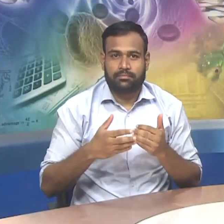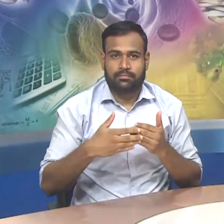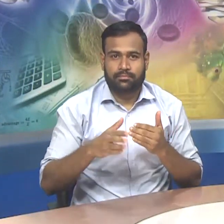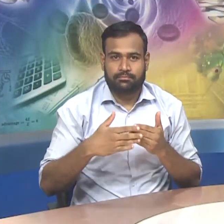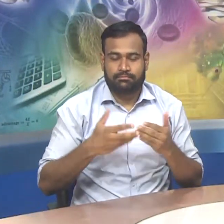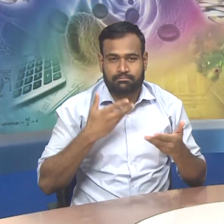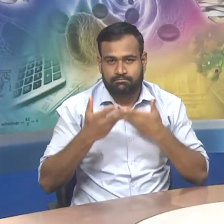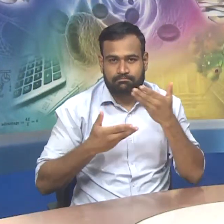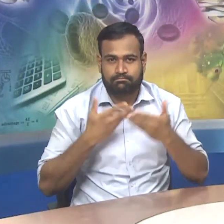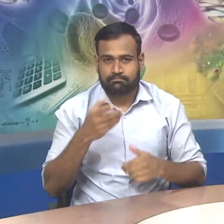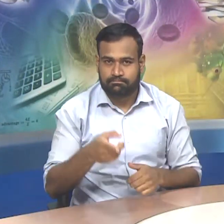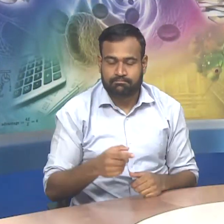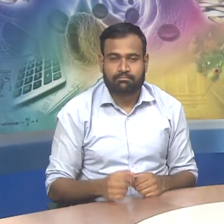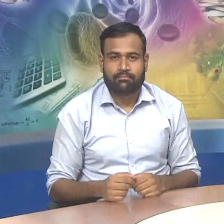Let us continue after the break.